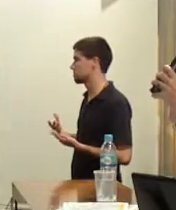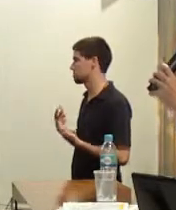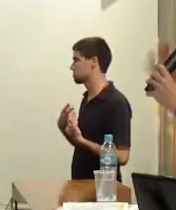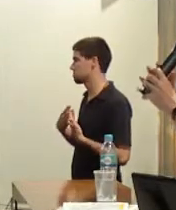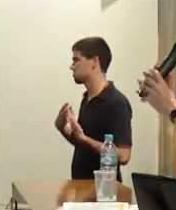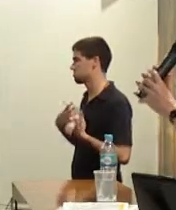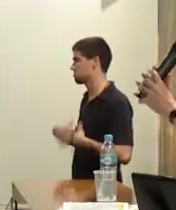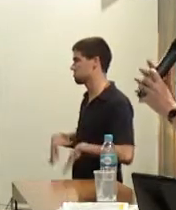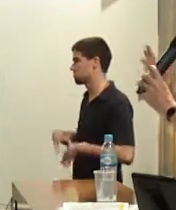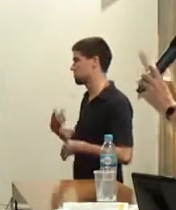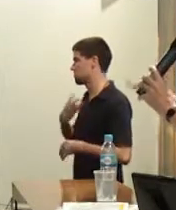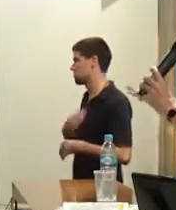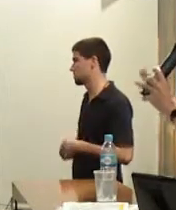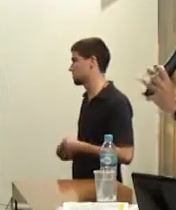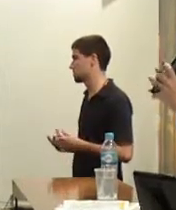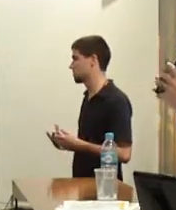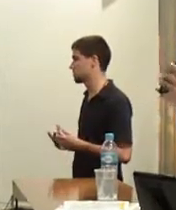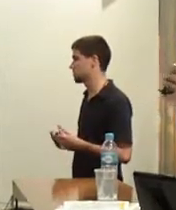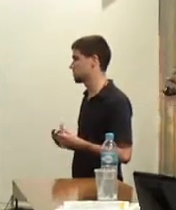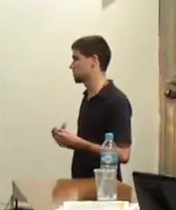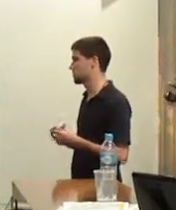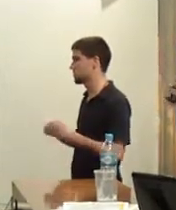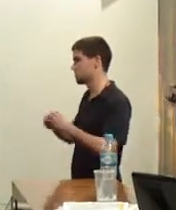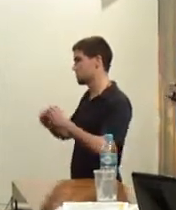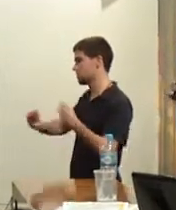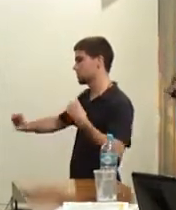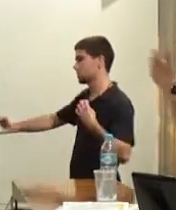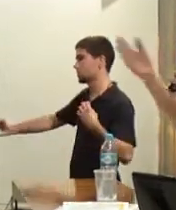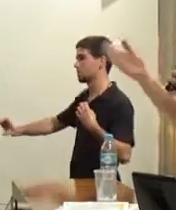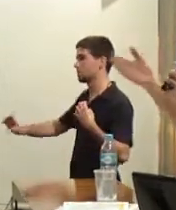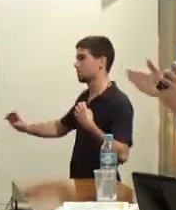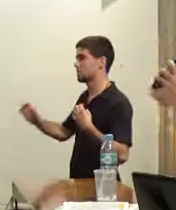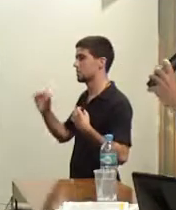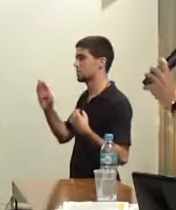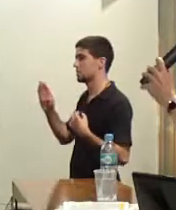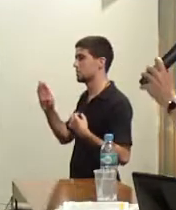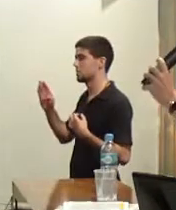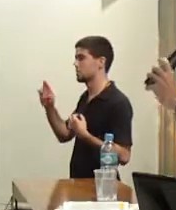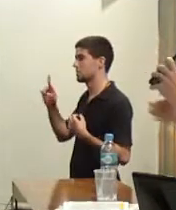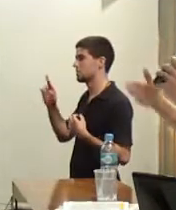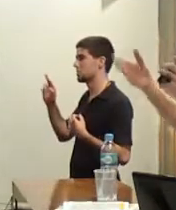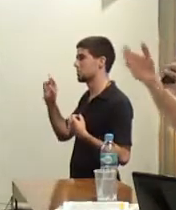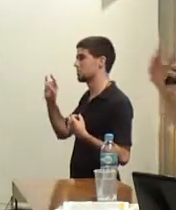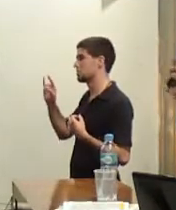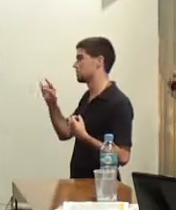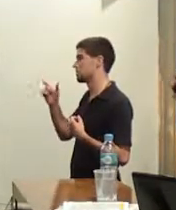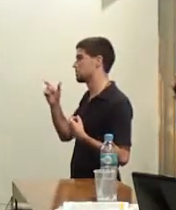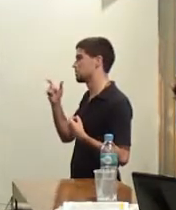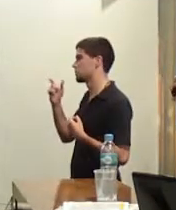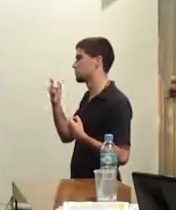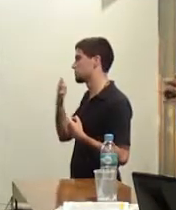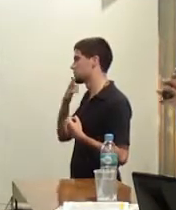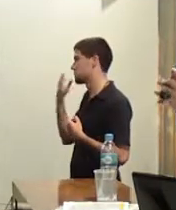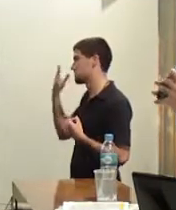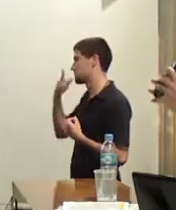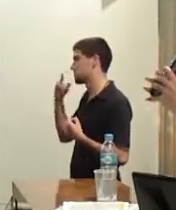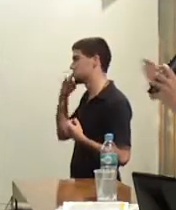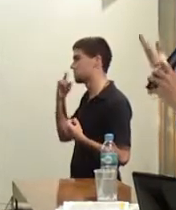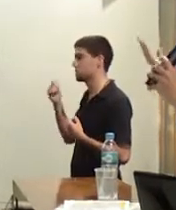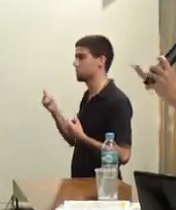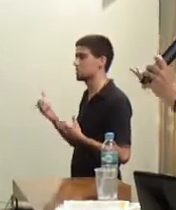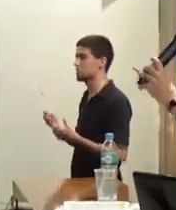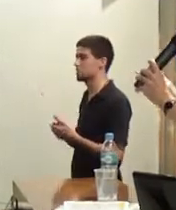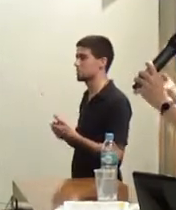los históricos vagones Brugeois de la línea A que corrían por debajo de la avenida